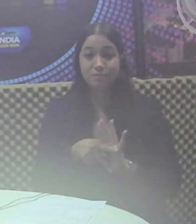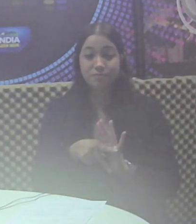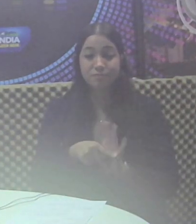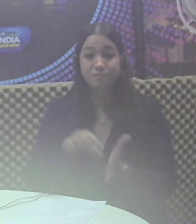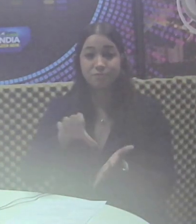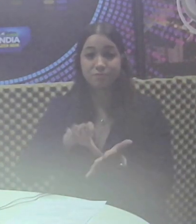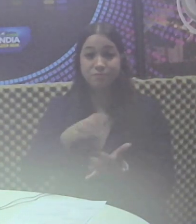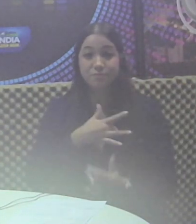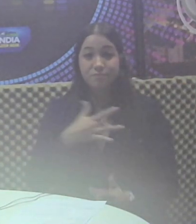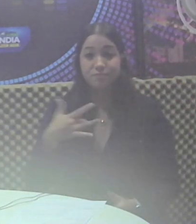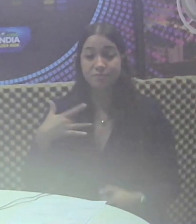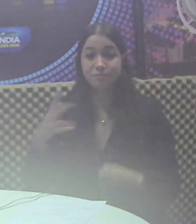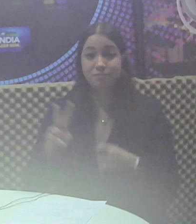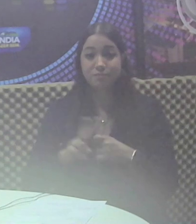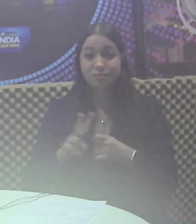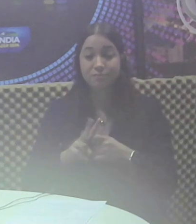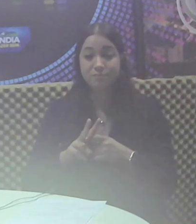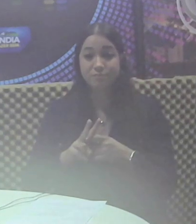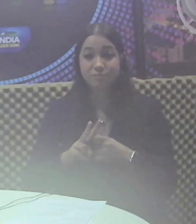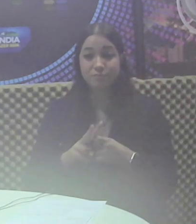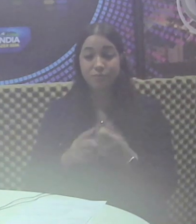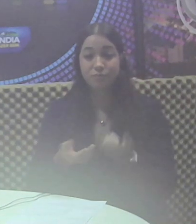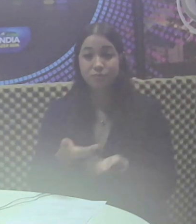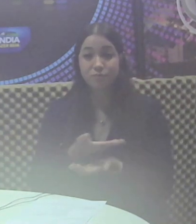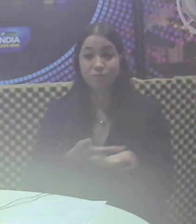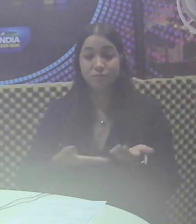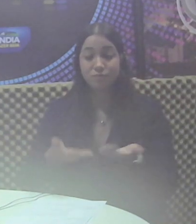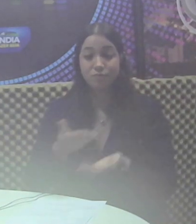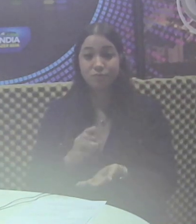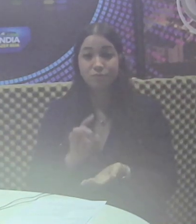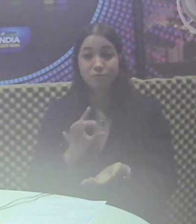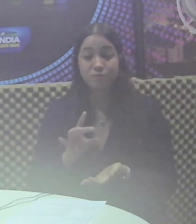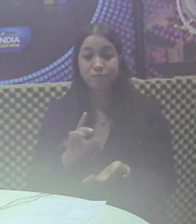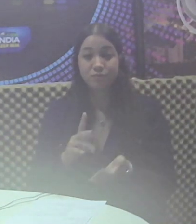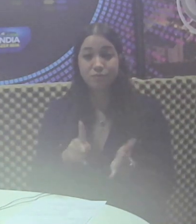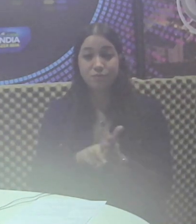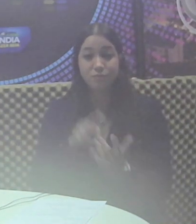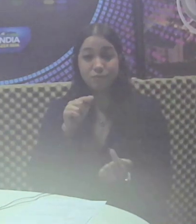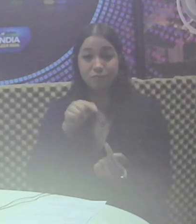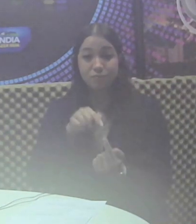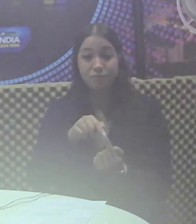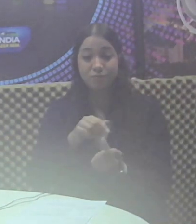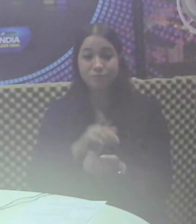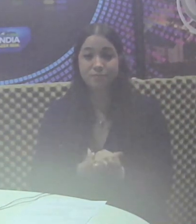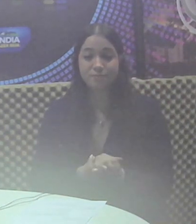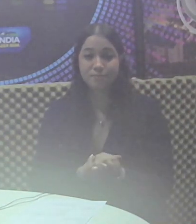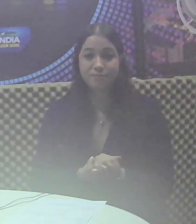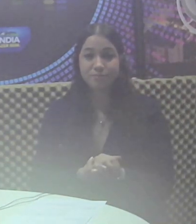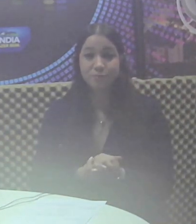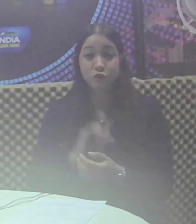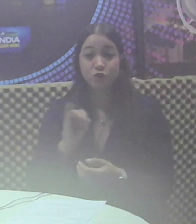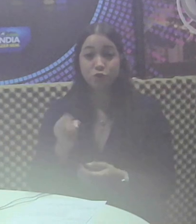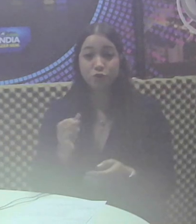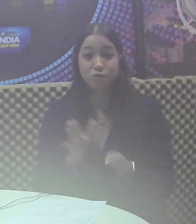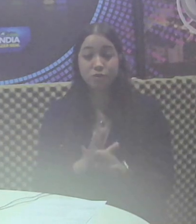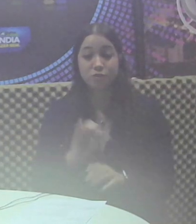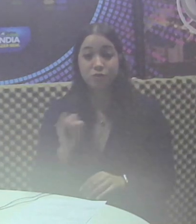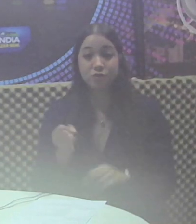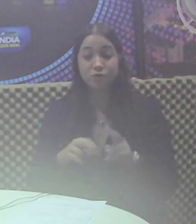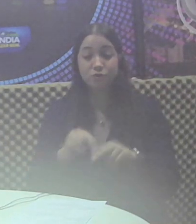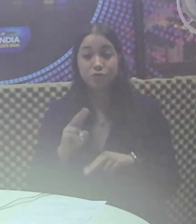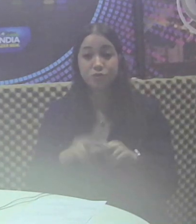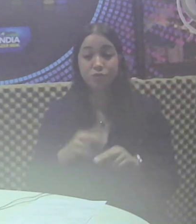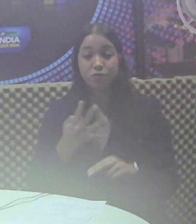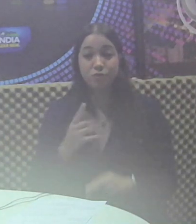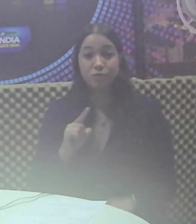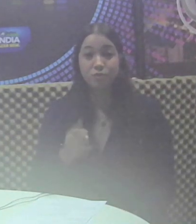de saúde veterinária, conveniada exclusivamente para essa finalidade. Já de janeiro a junho deste ano, 4